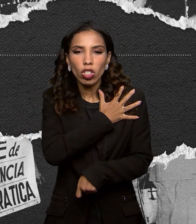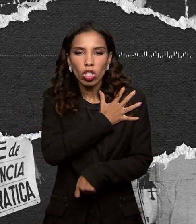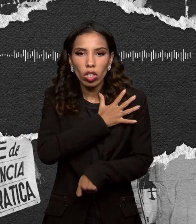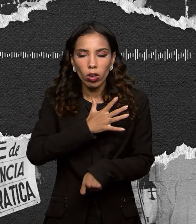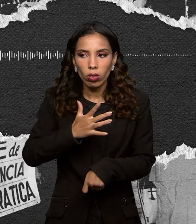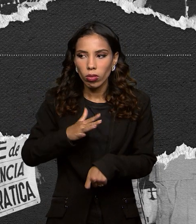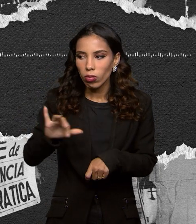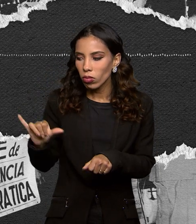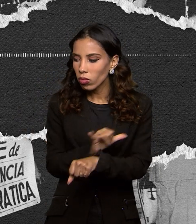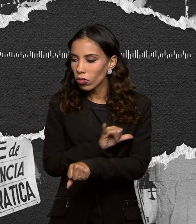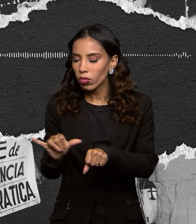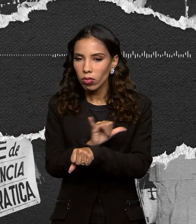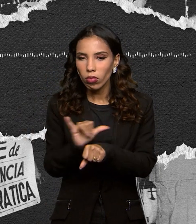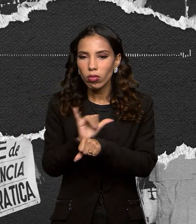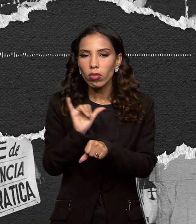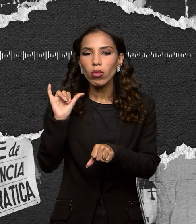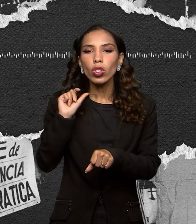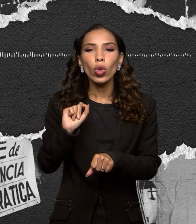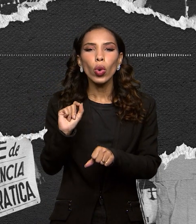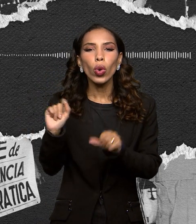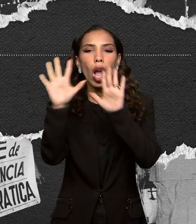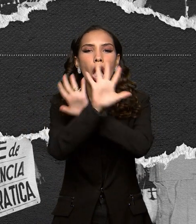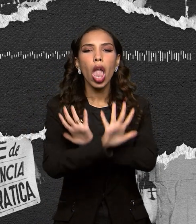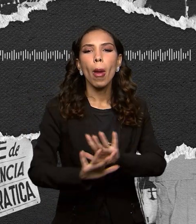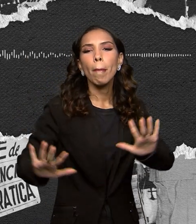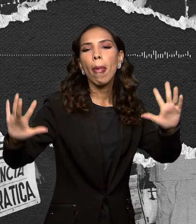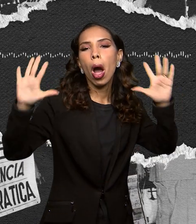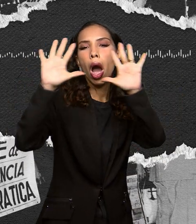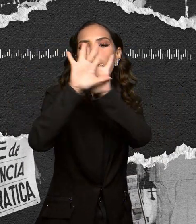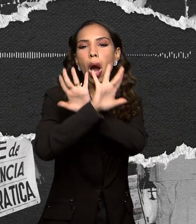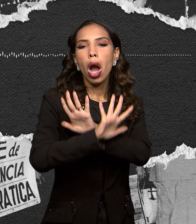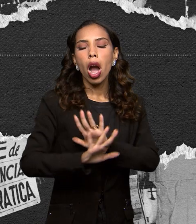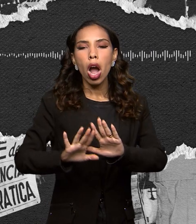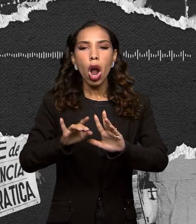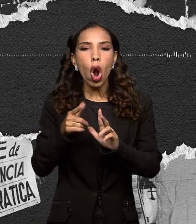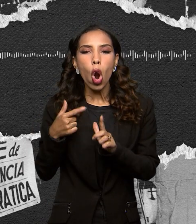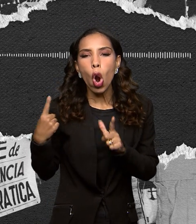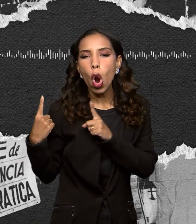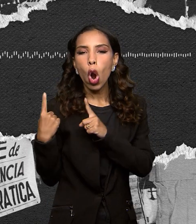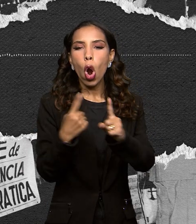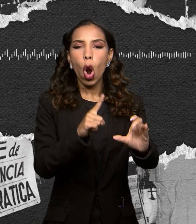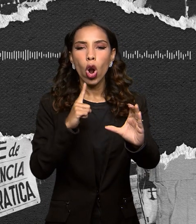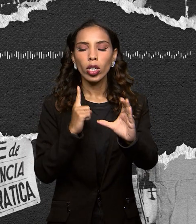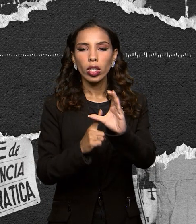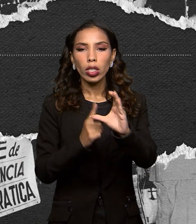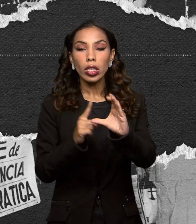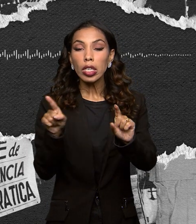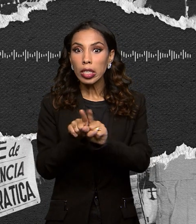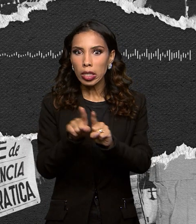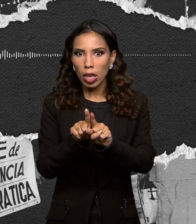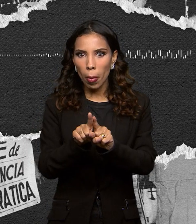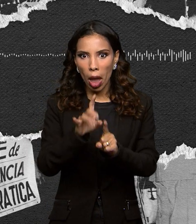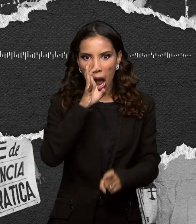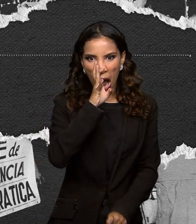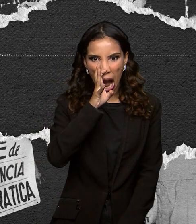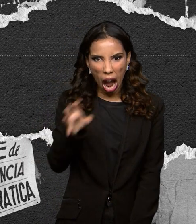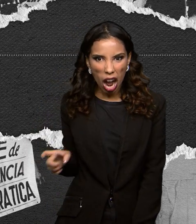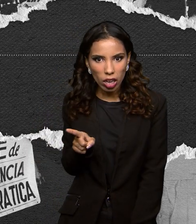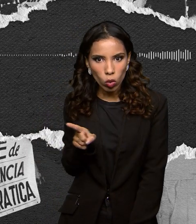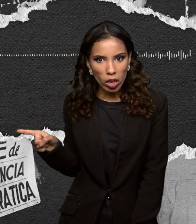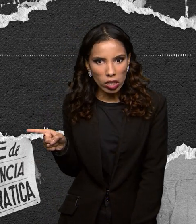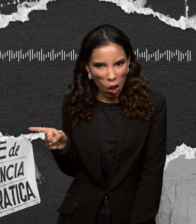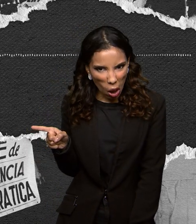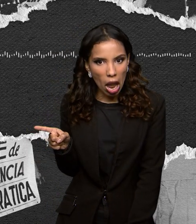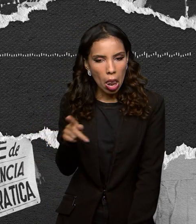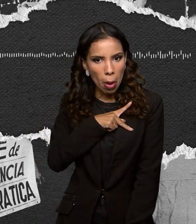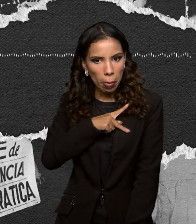serpente. Embalado pelo discurso que a gente já falou antes, o anticomunismo e as acusações de que Jango tentaria um golpe.